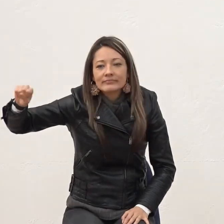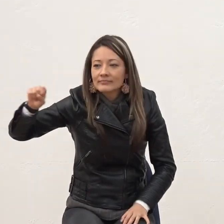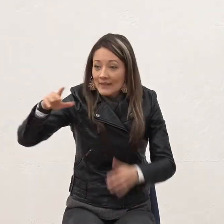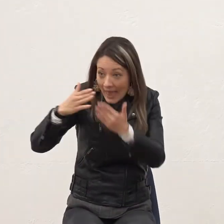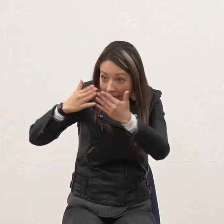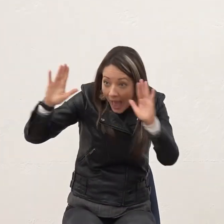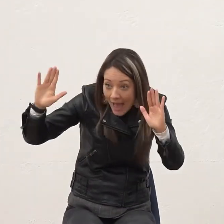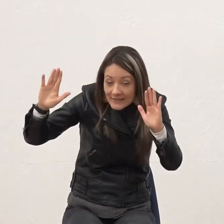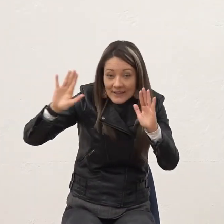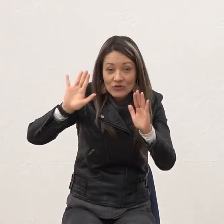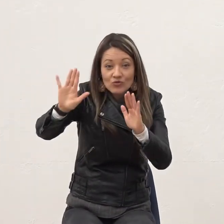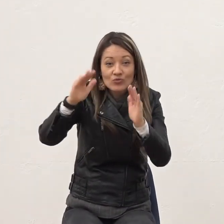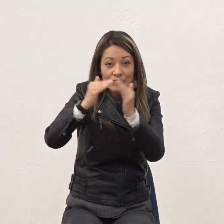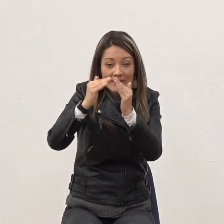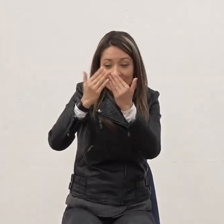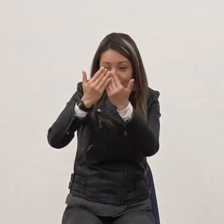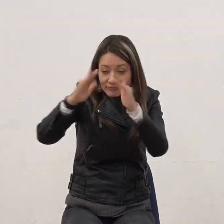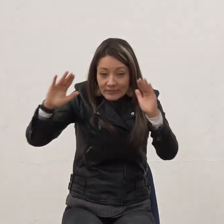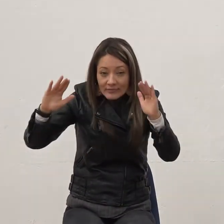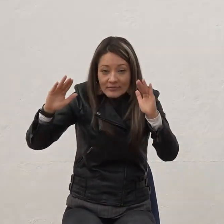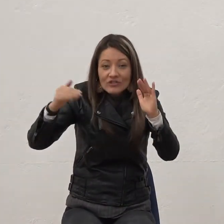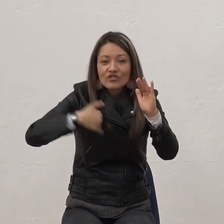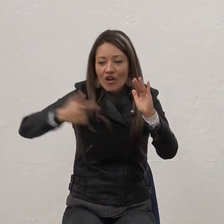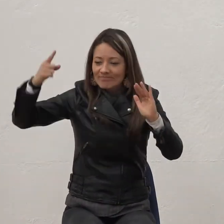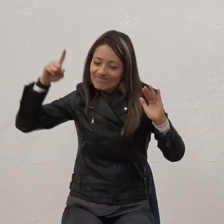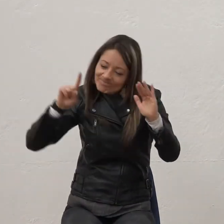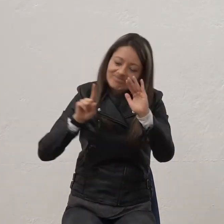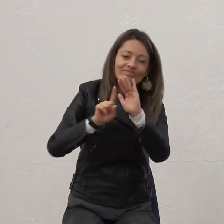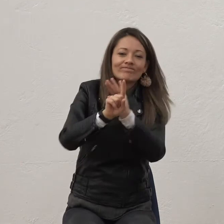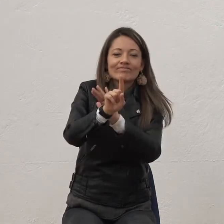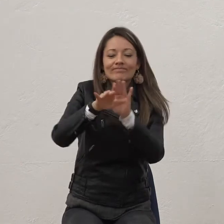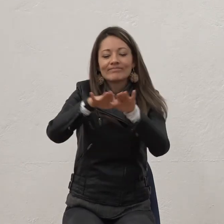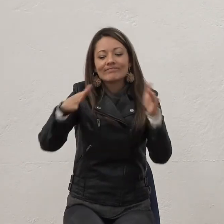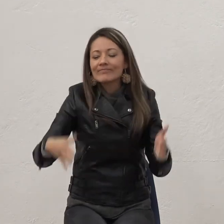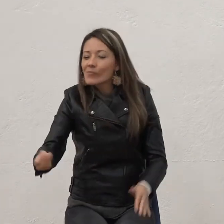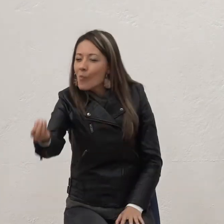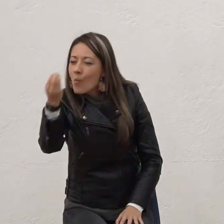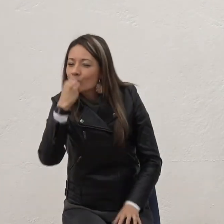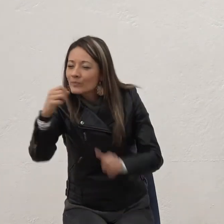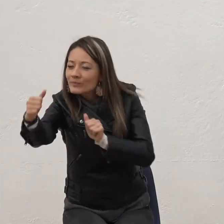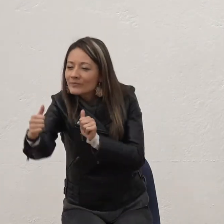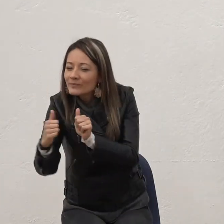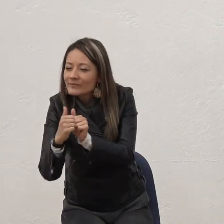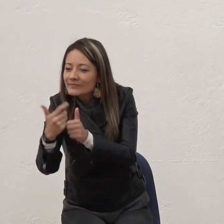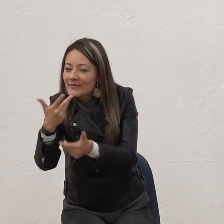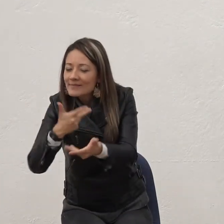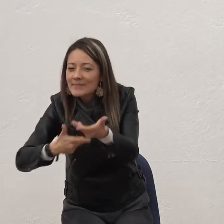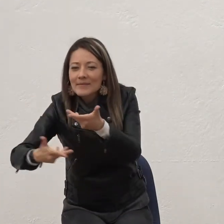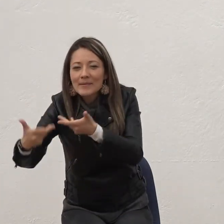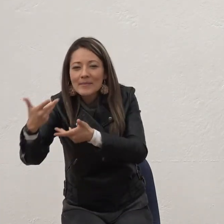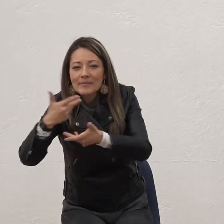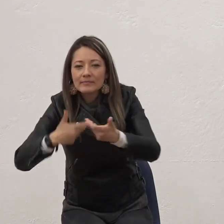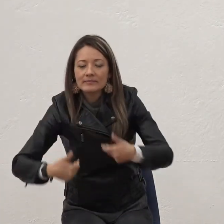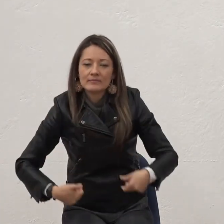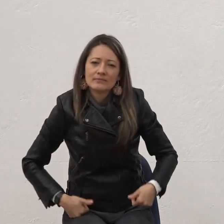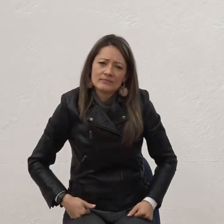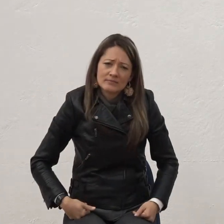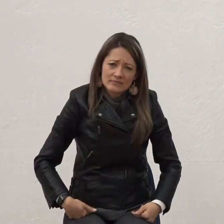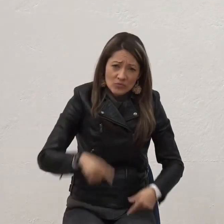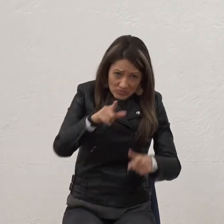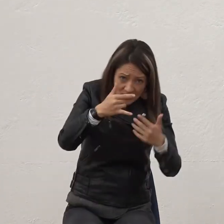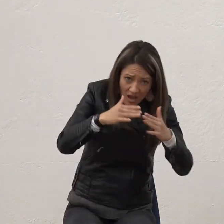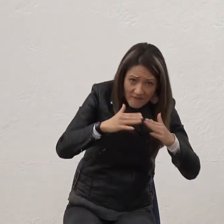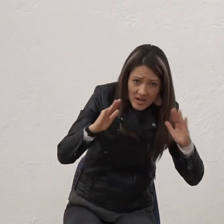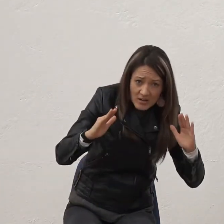que abre la puerta, yo entraré, cenaré con él y él conmigo. ¿Ya abrió